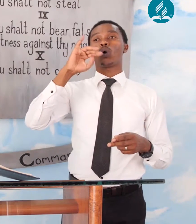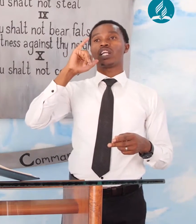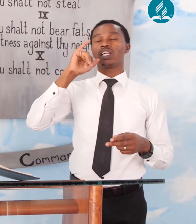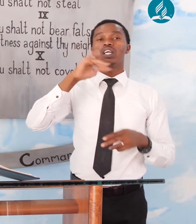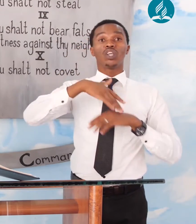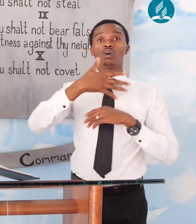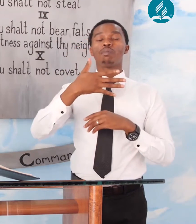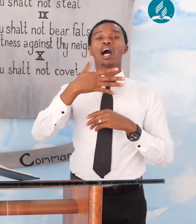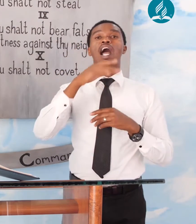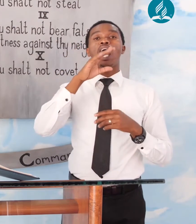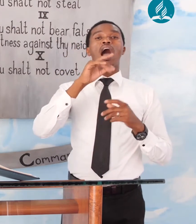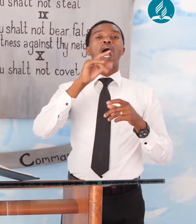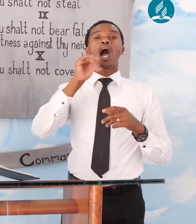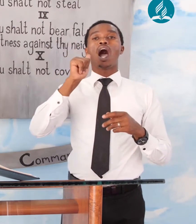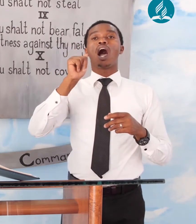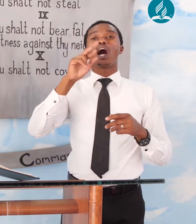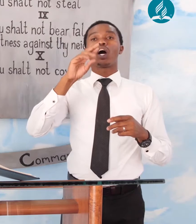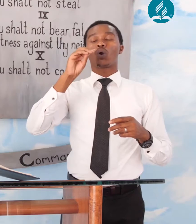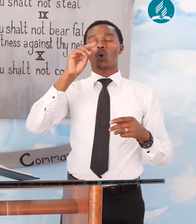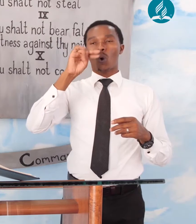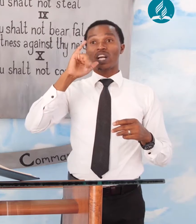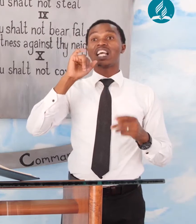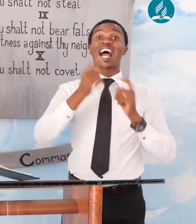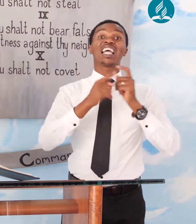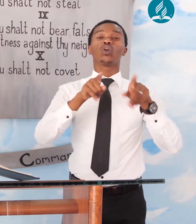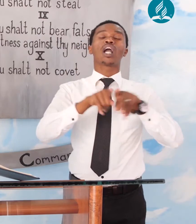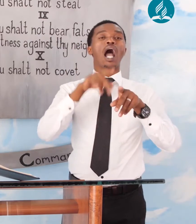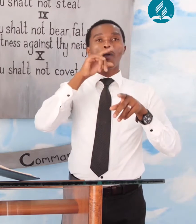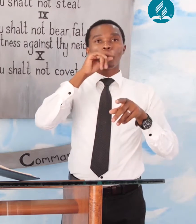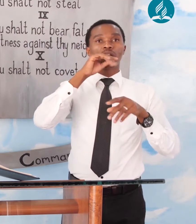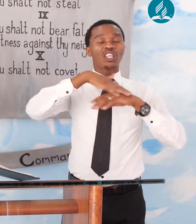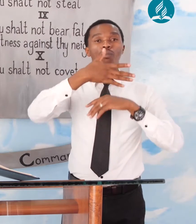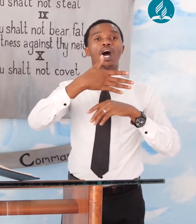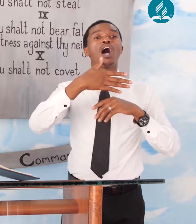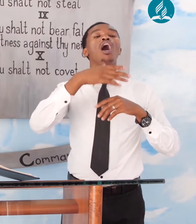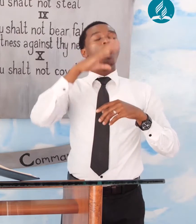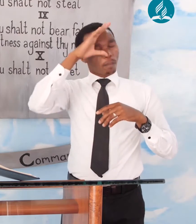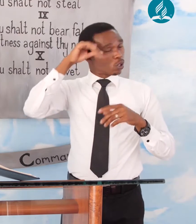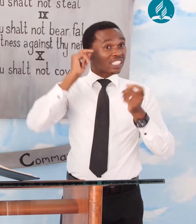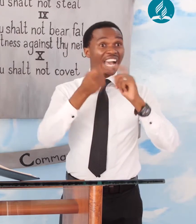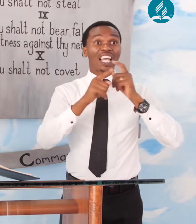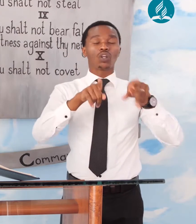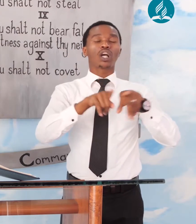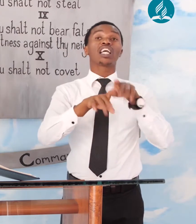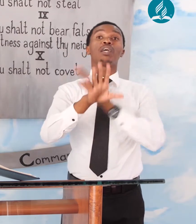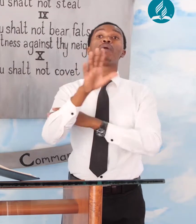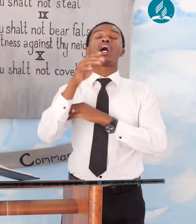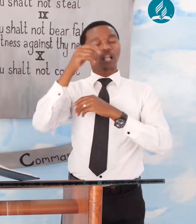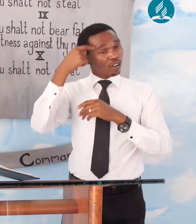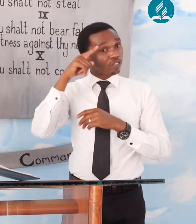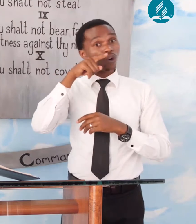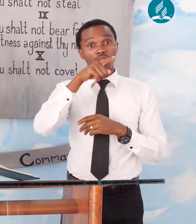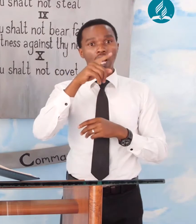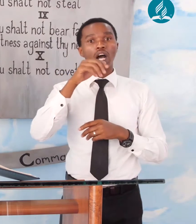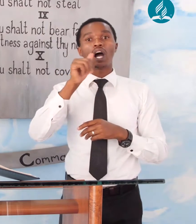ngo amubera nk'imana birumvikana rero yuko iyabyemera akizera yagombaga kuba intyoza nka Aroni kuburyo ntago byari